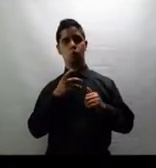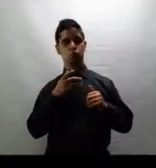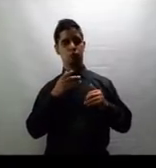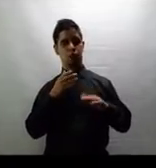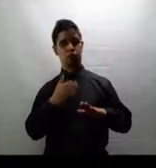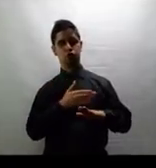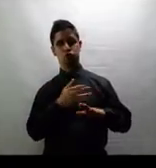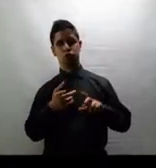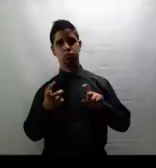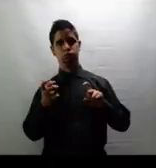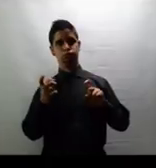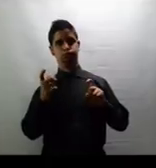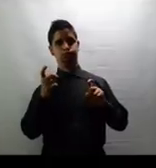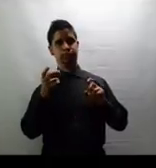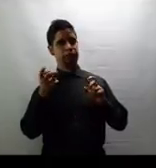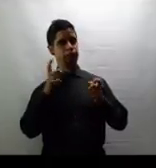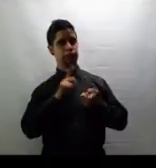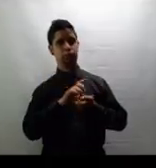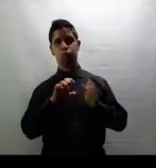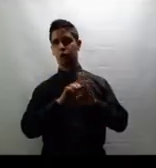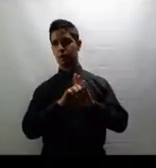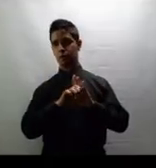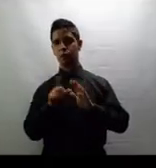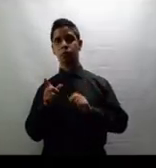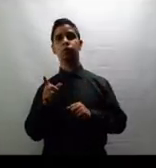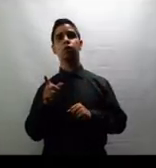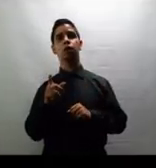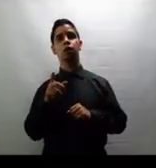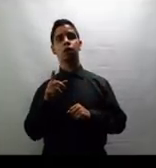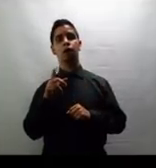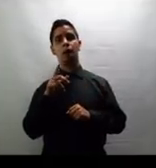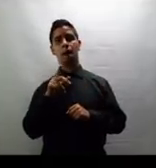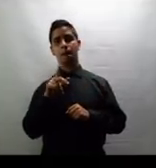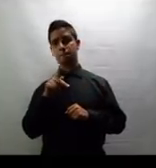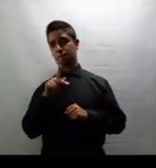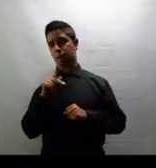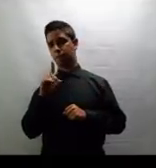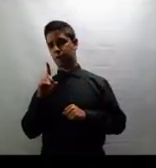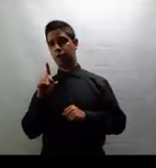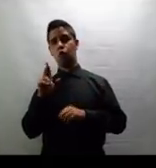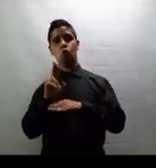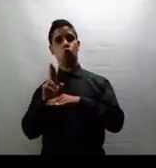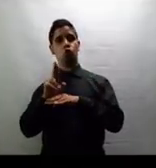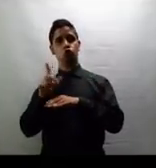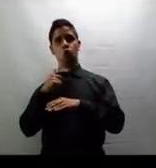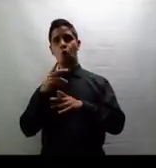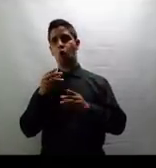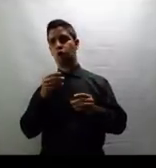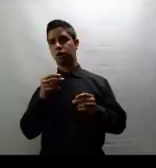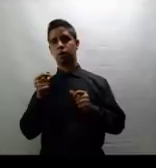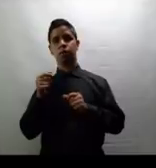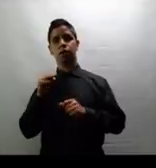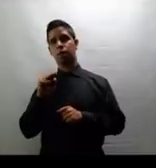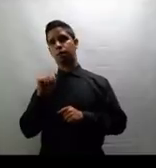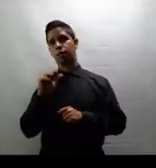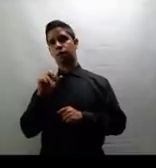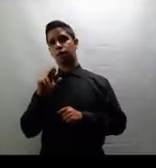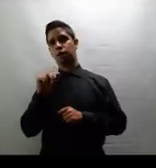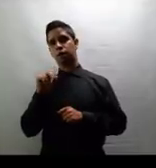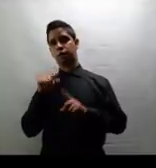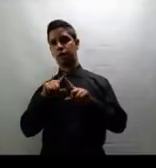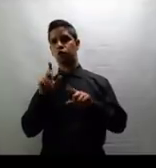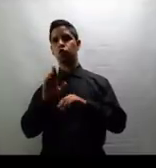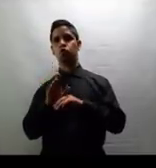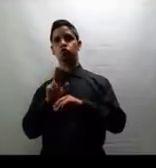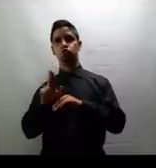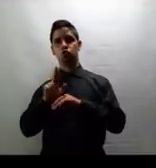el partido popular estaba pedro rosselló gobernando y el partido popular utilizó y rápidamente la macarena y le sacó un jingle